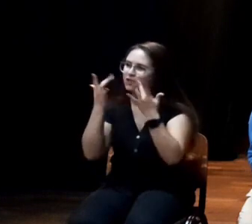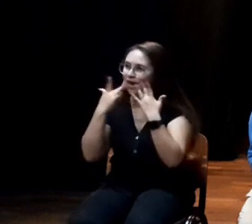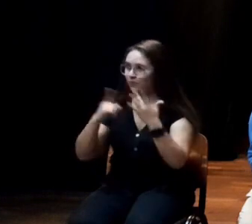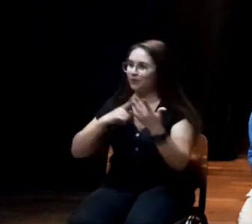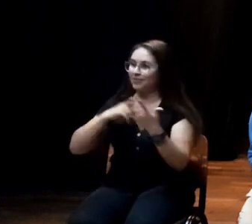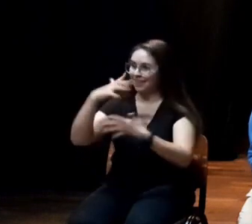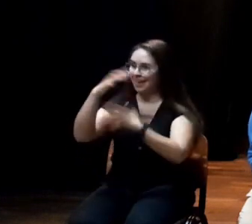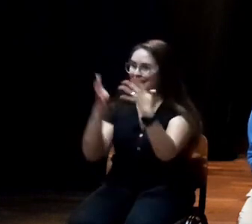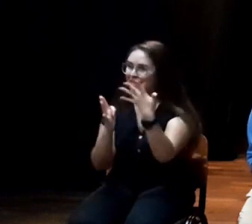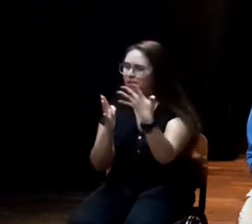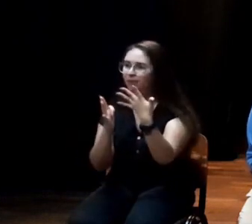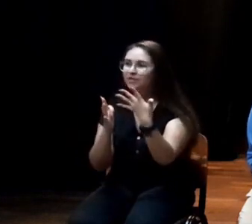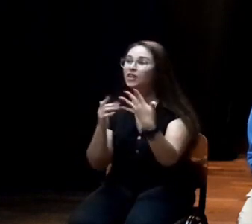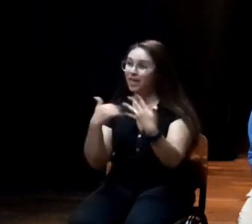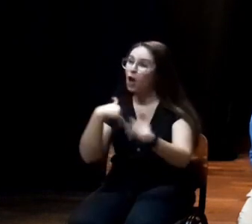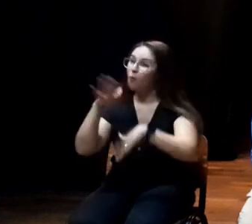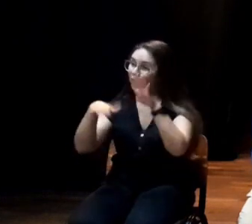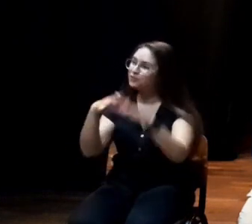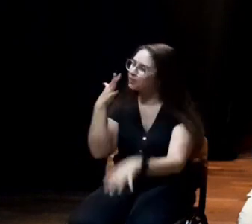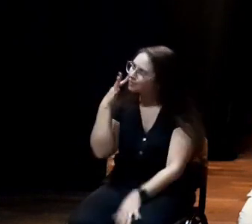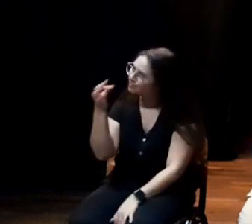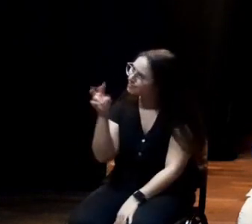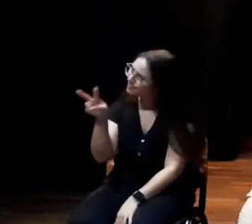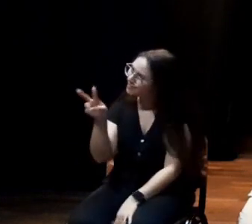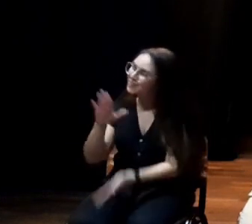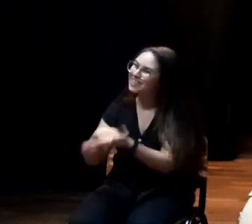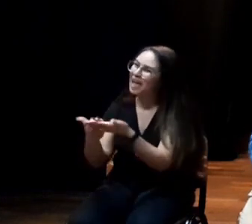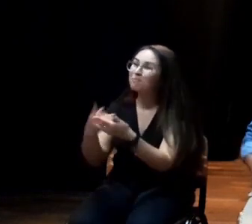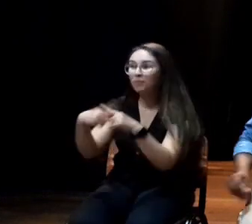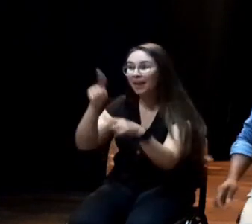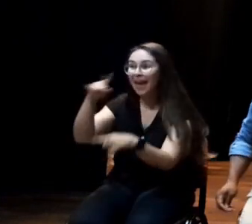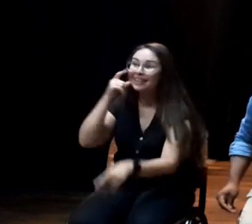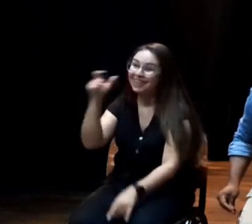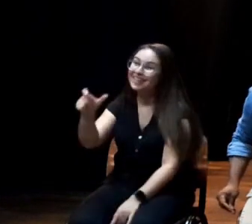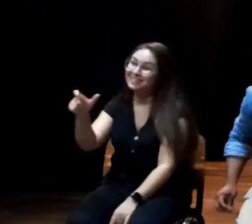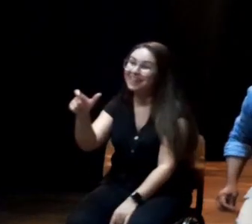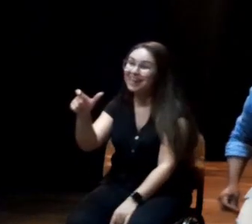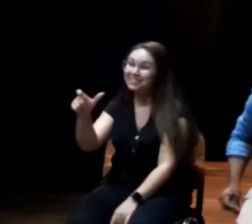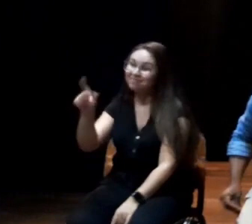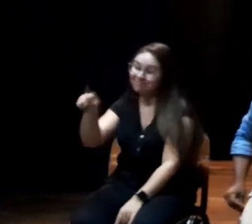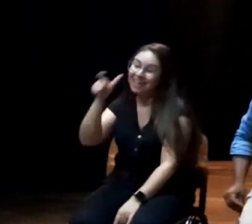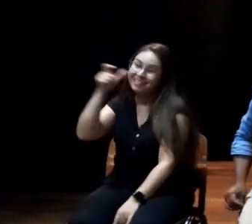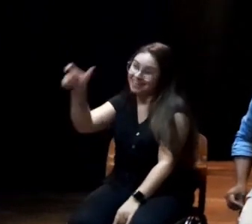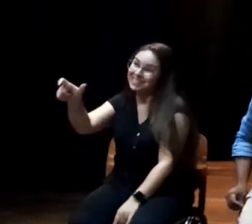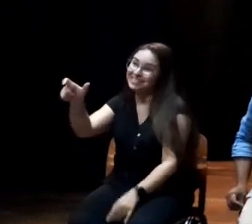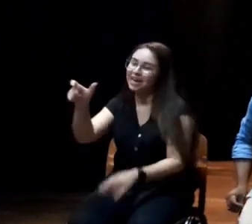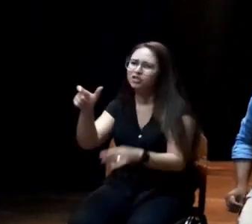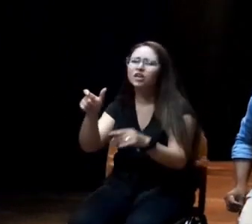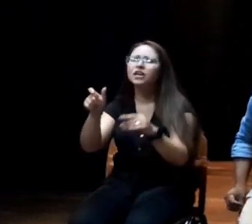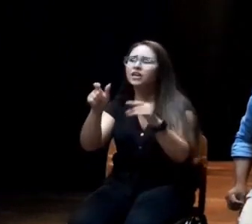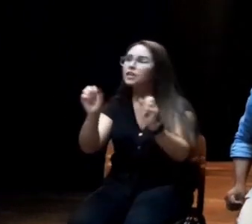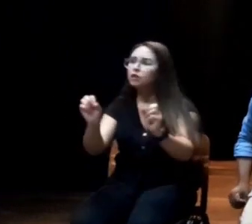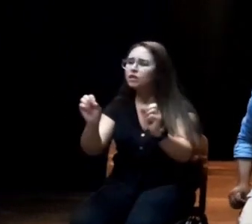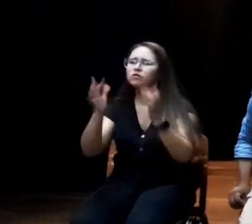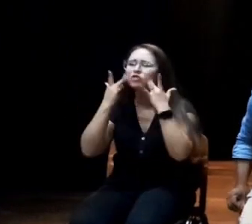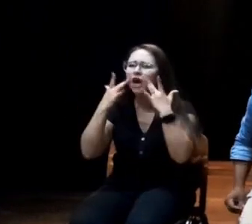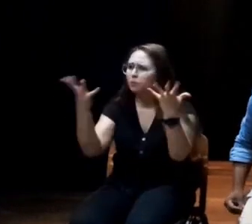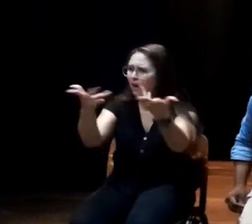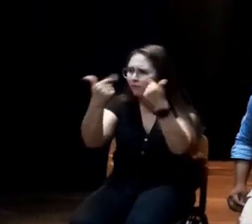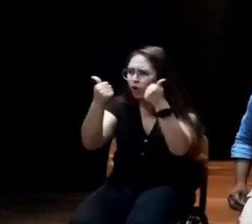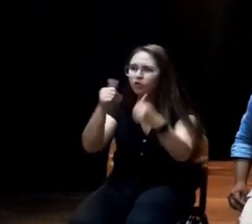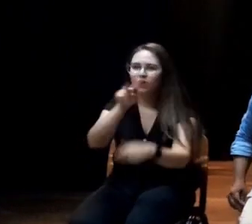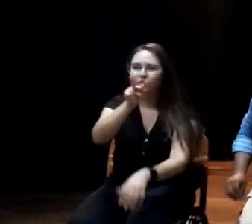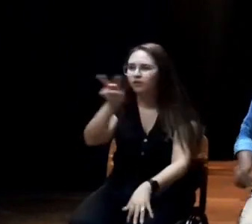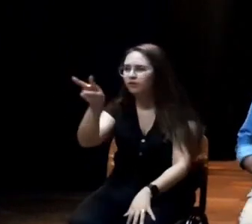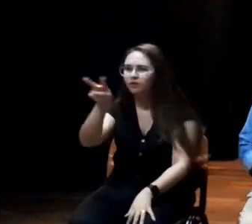libras, diversos momentos eu fico ali, porque é interessante, além de tudo é interessante, né? E às vezes espetáculos maravilhosos, aí eu não fico só, eu